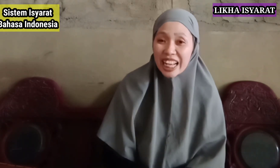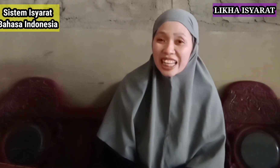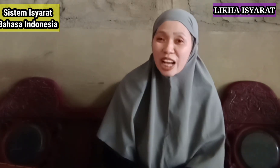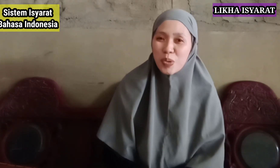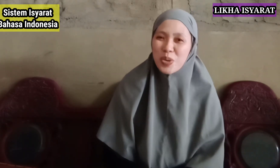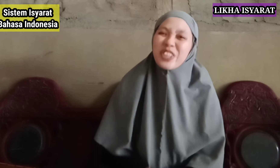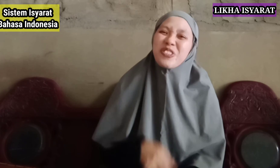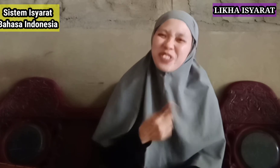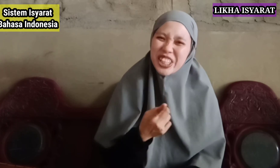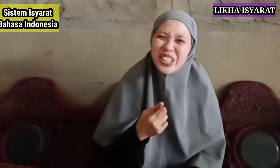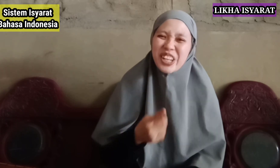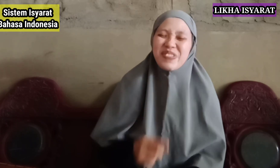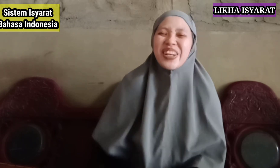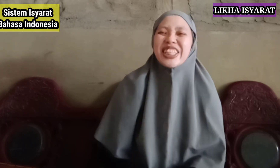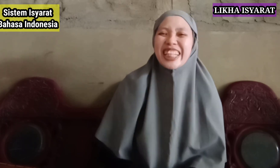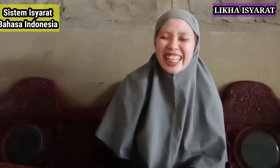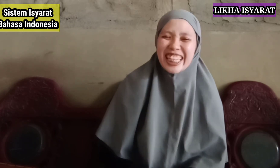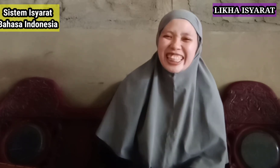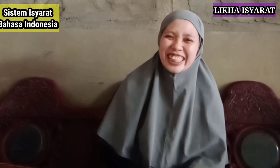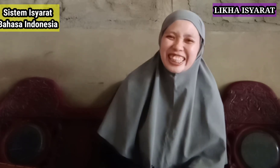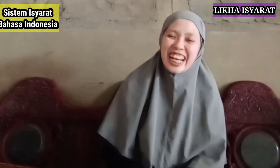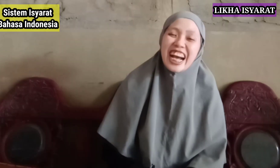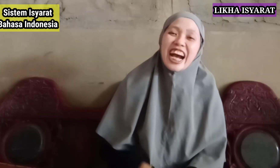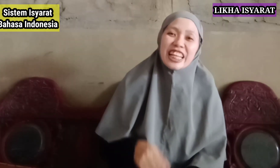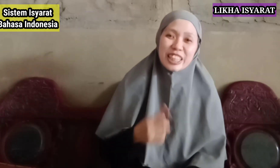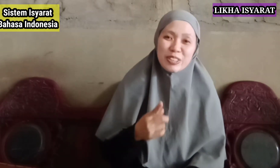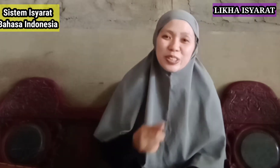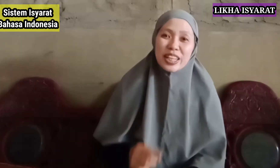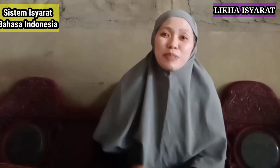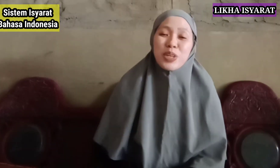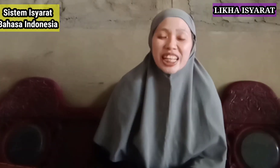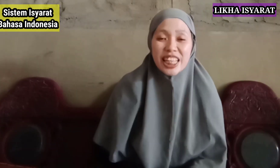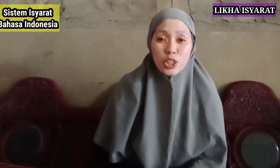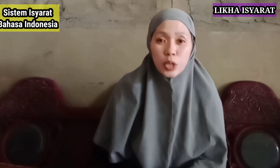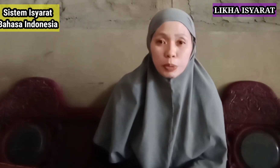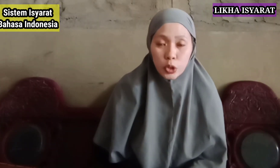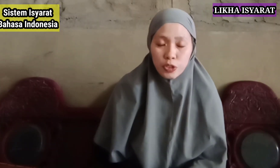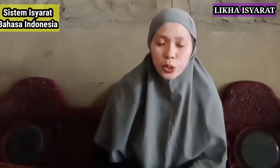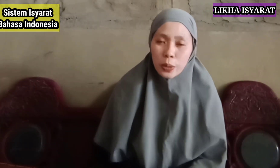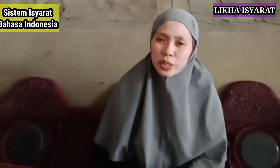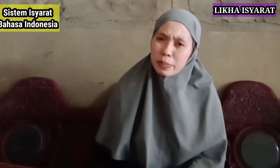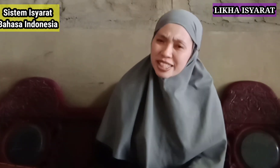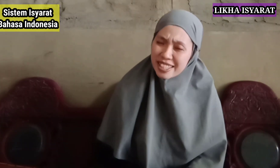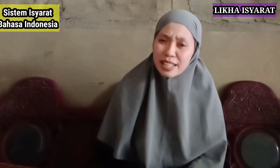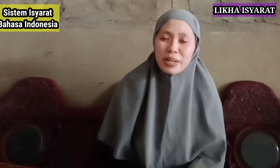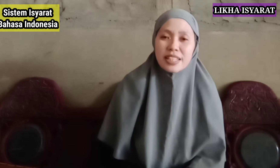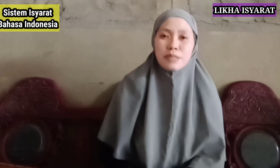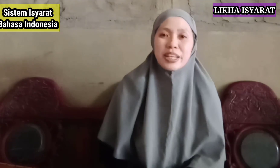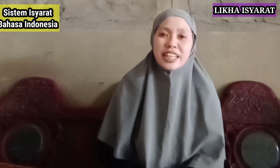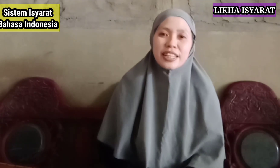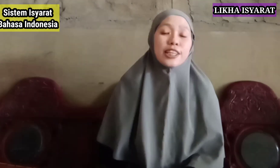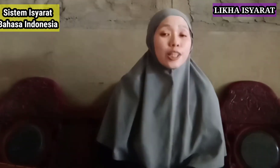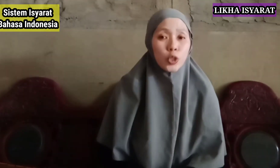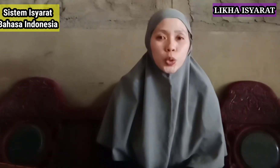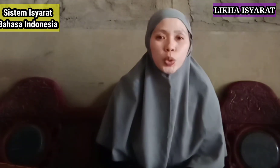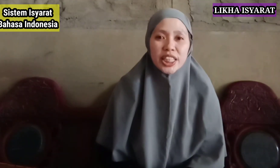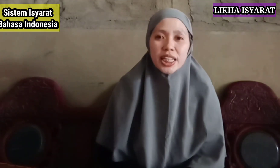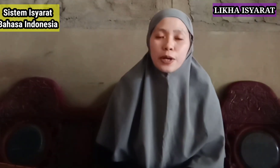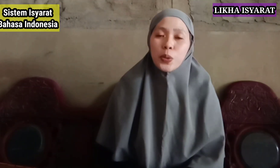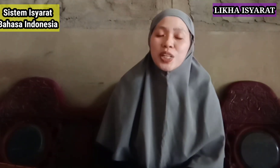aku buat videonya buat kalian gitu ya. Terus juga buat kalian yang sudah menonton video aku sampai selesai, terima kasih banyak ya. Terus dukung channel aku dengan